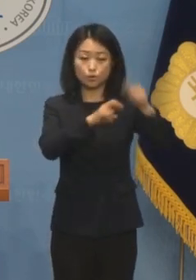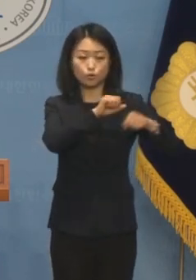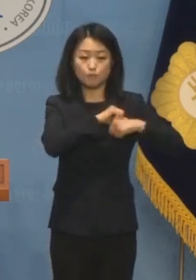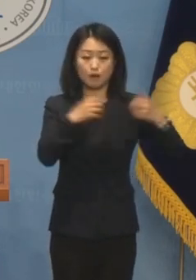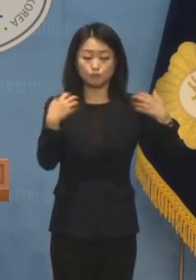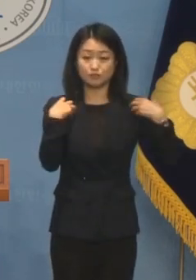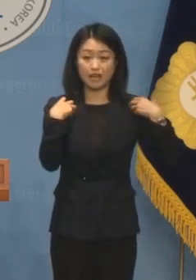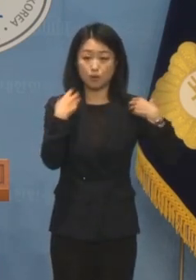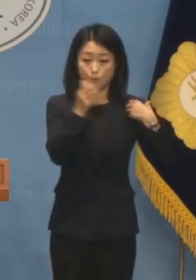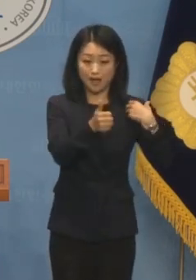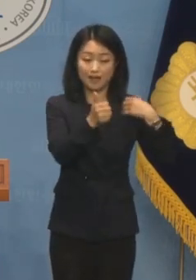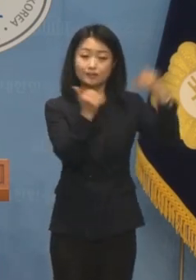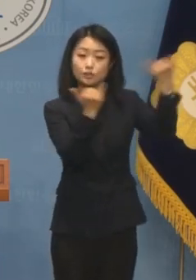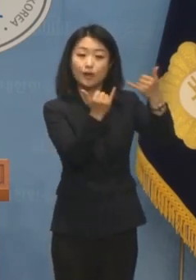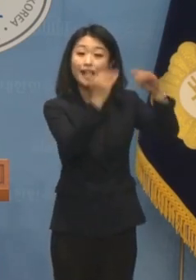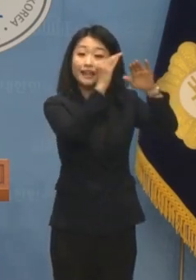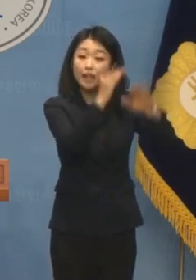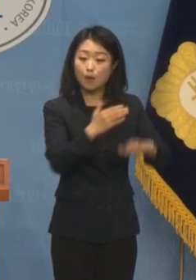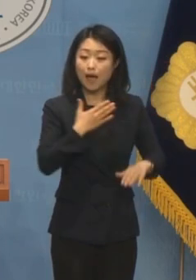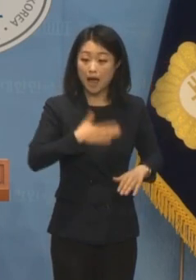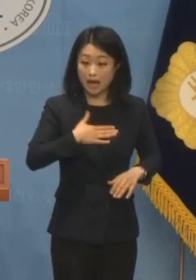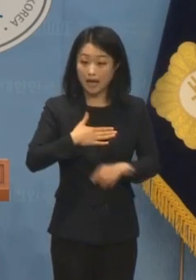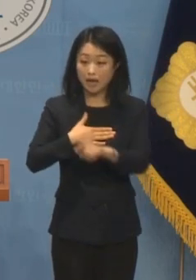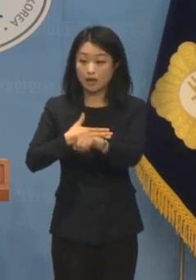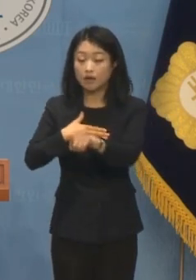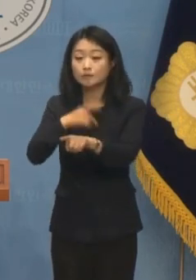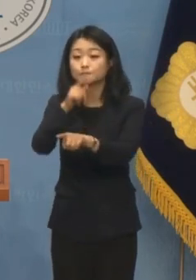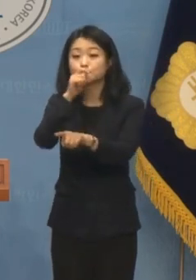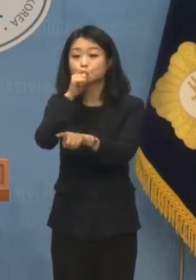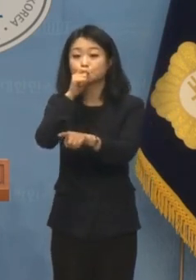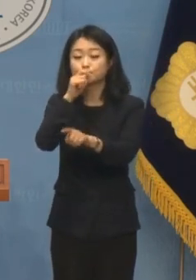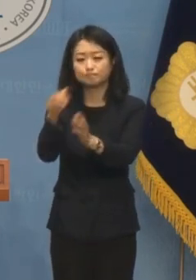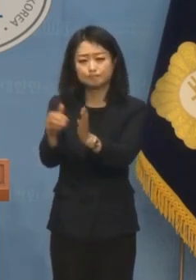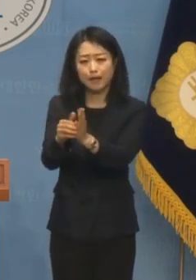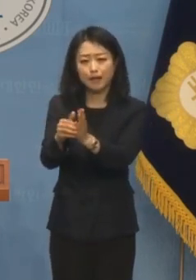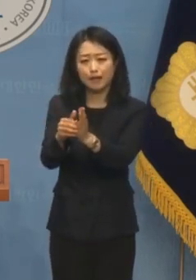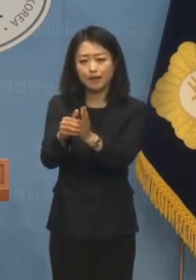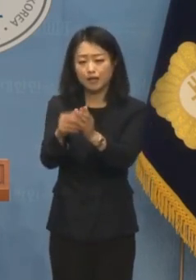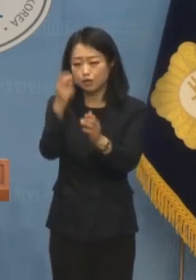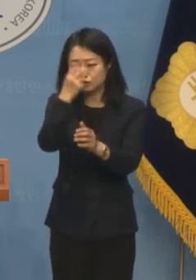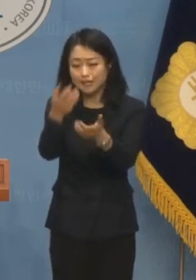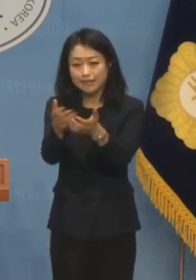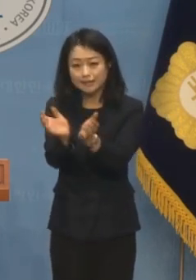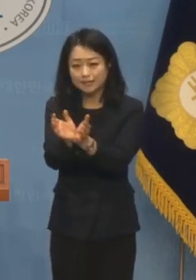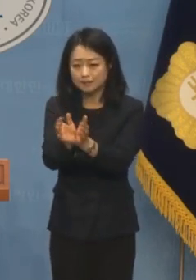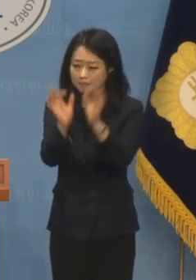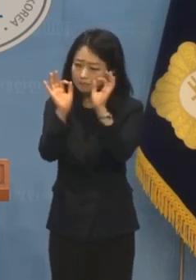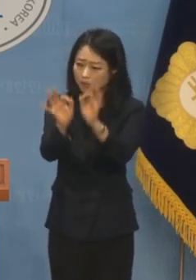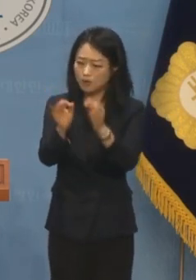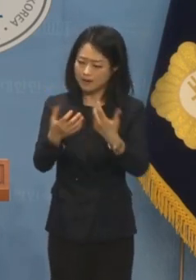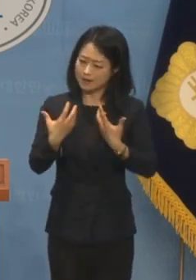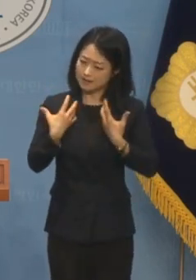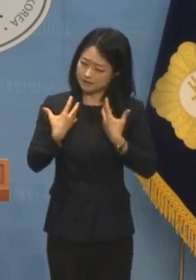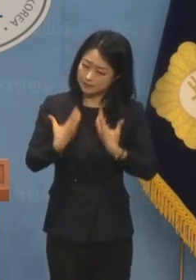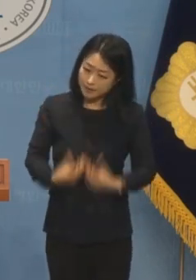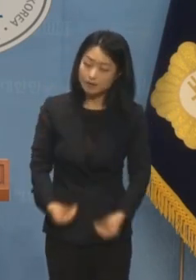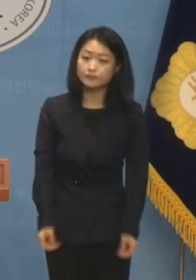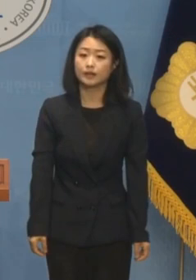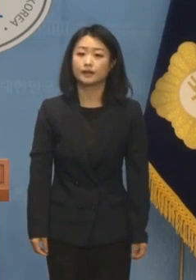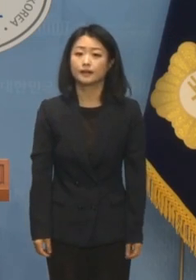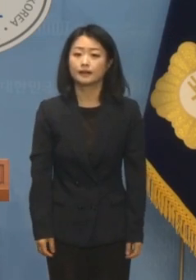통화 내역을 알고도 침묵했습니다. 공수처 수사팀의 실망을 금할 수 없습니다.